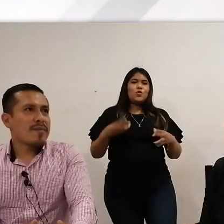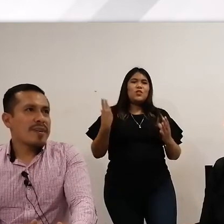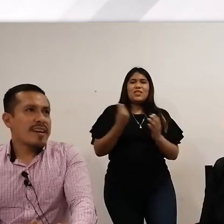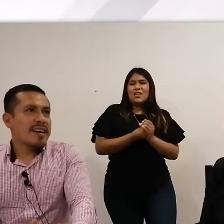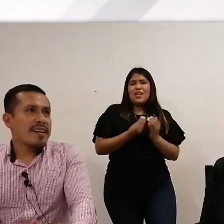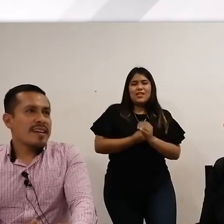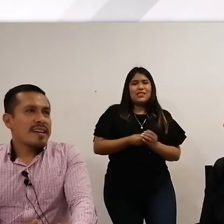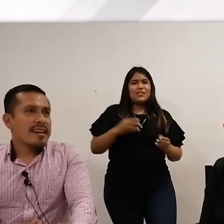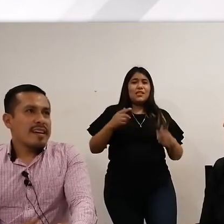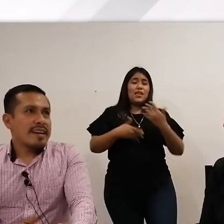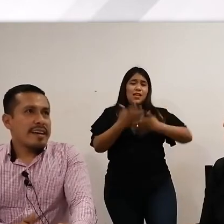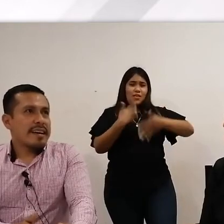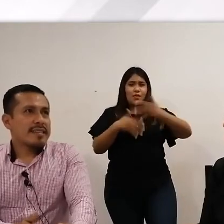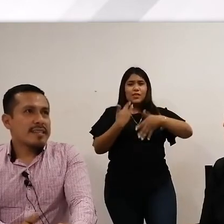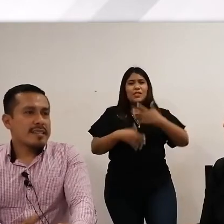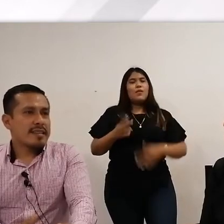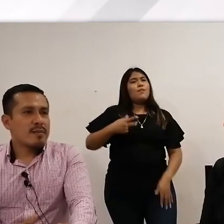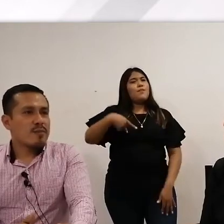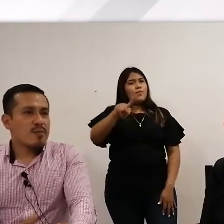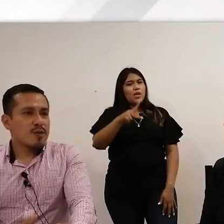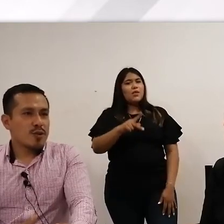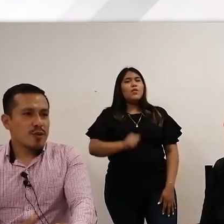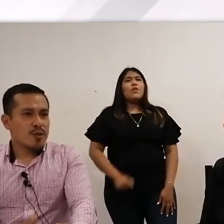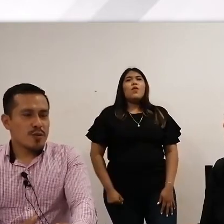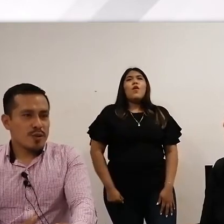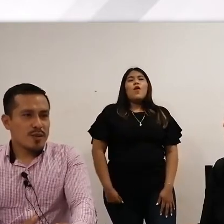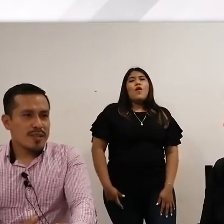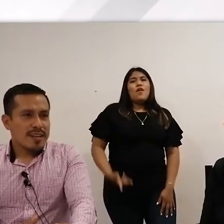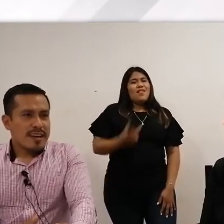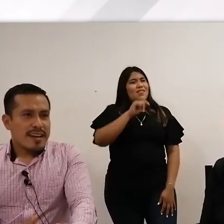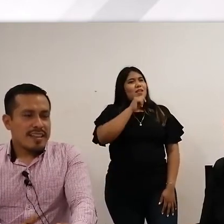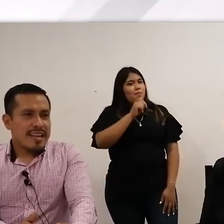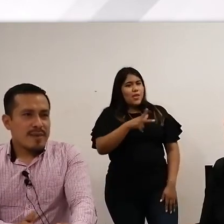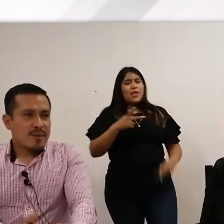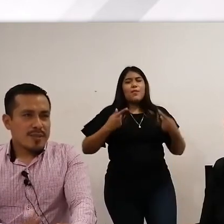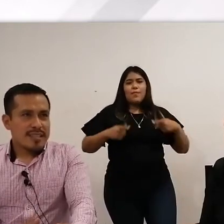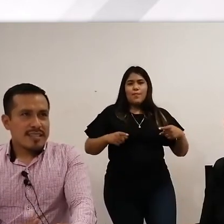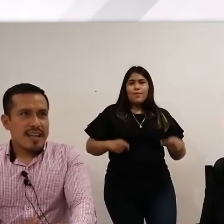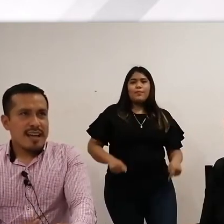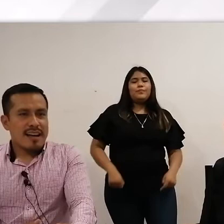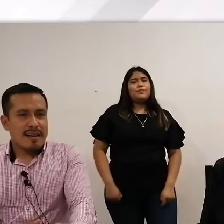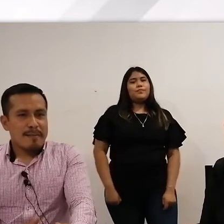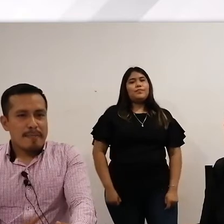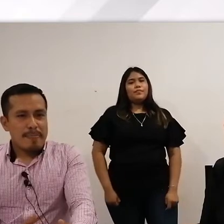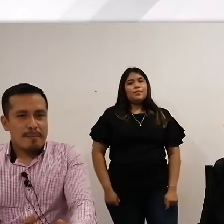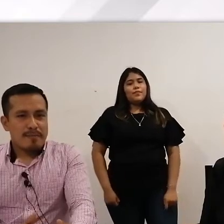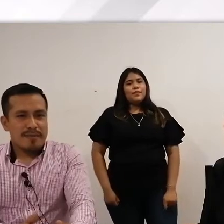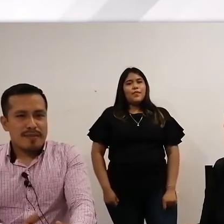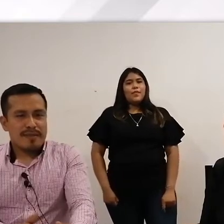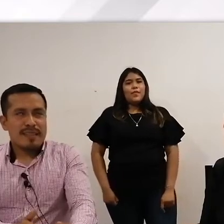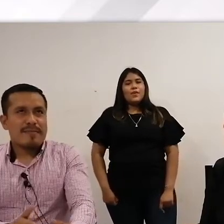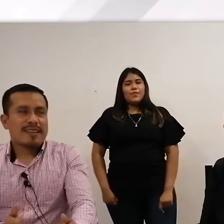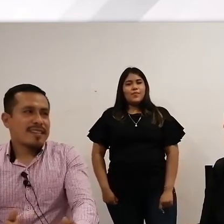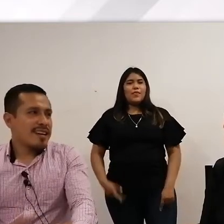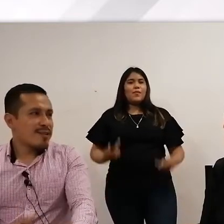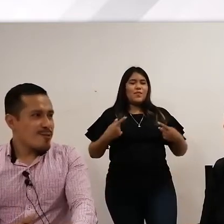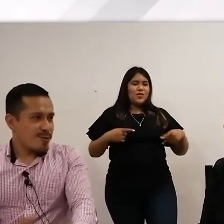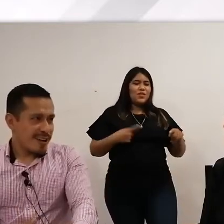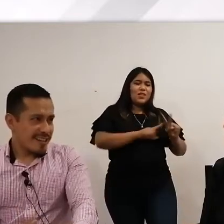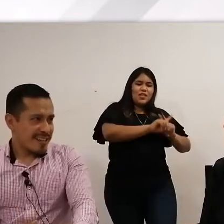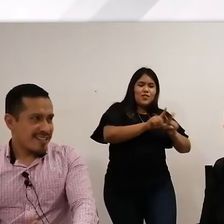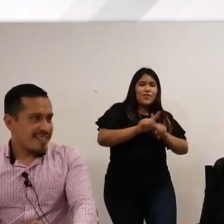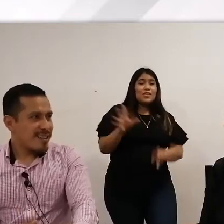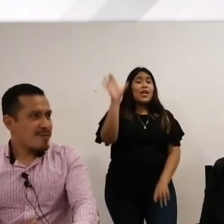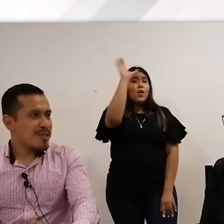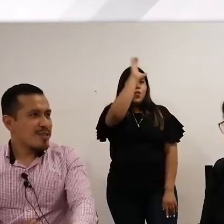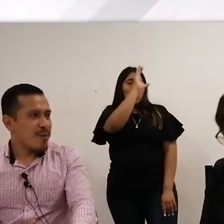como también existen muchos cursos, tenemos esta diversidad